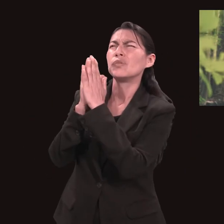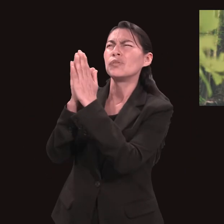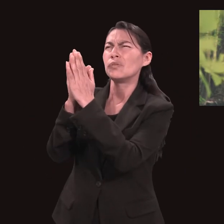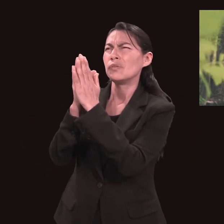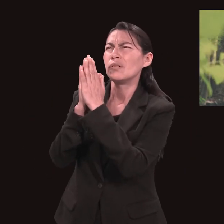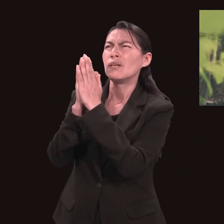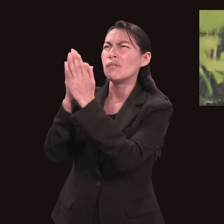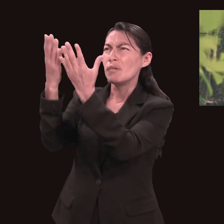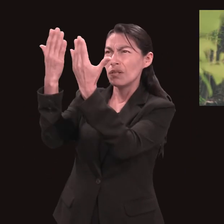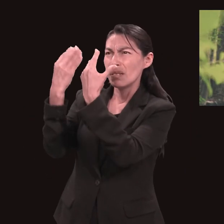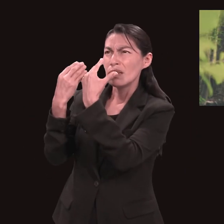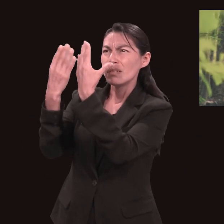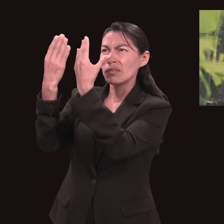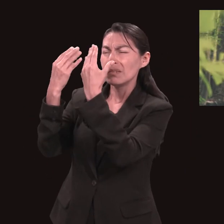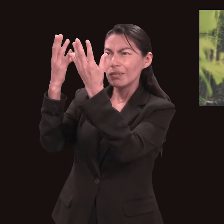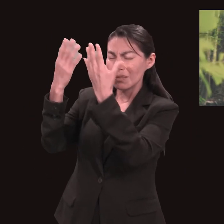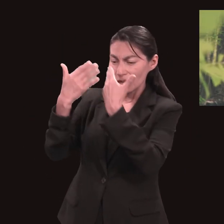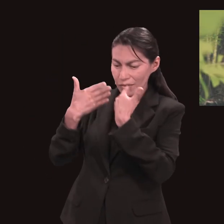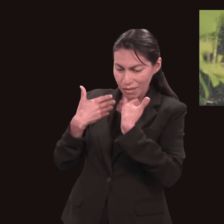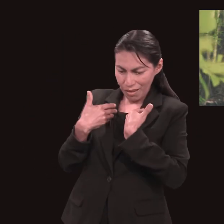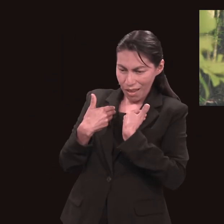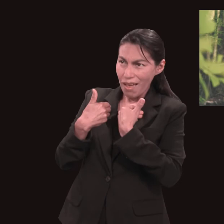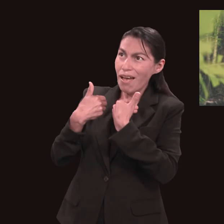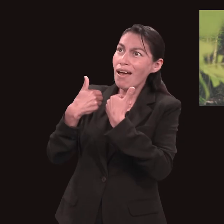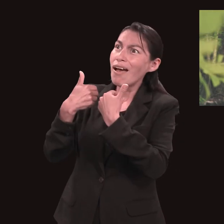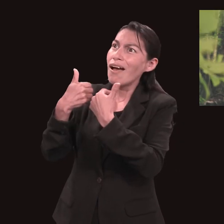enséñame a comprender